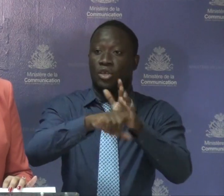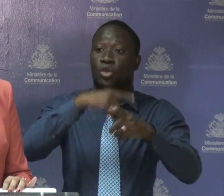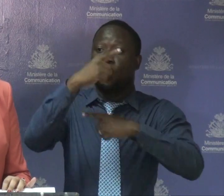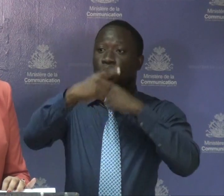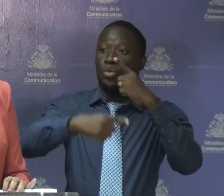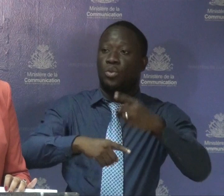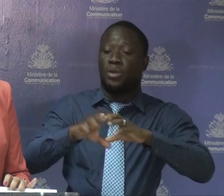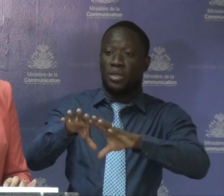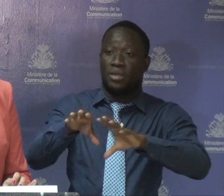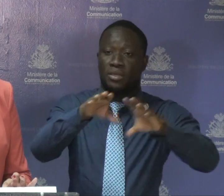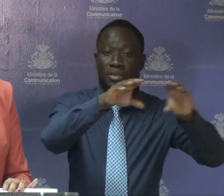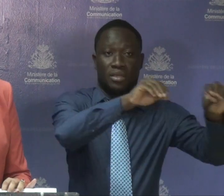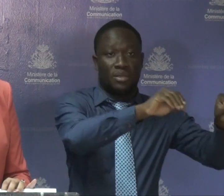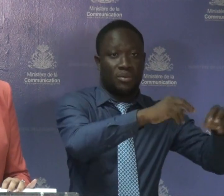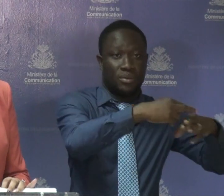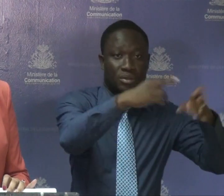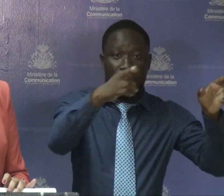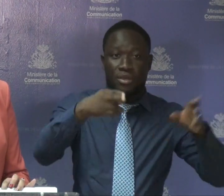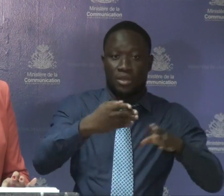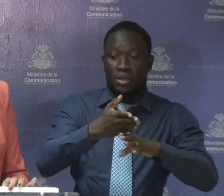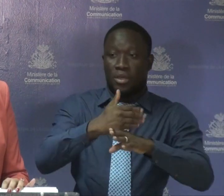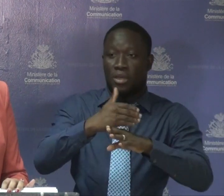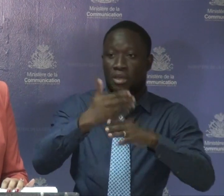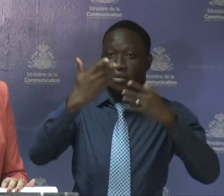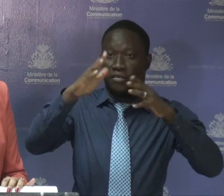Chambre et avant fin et